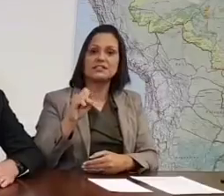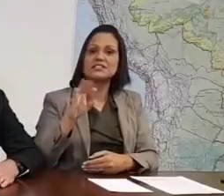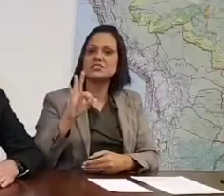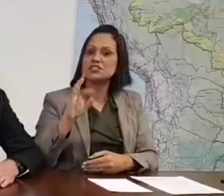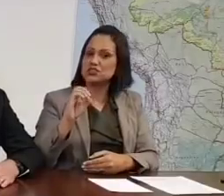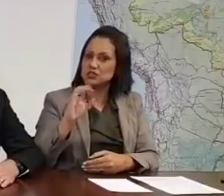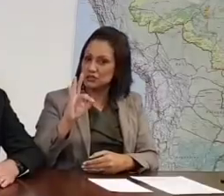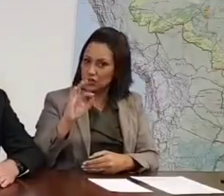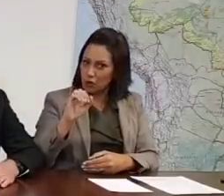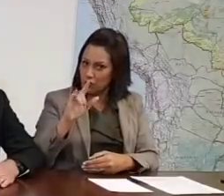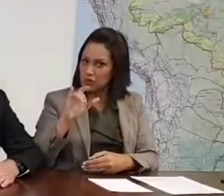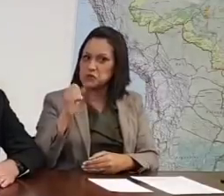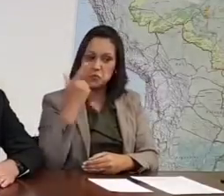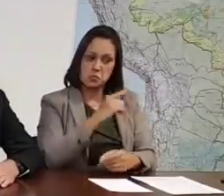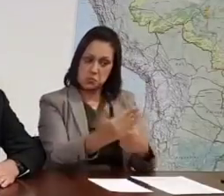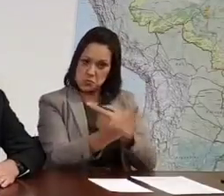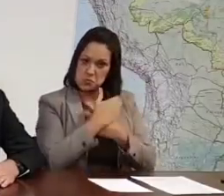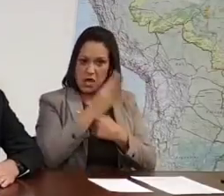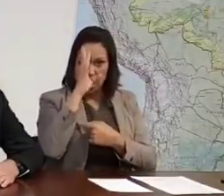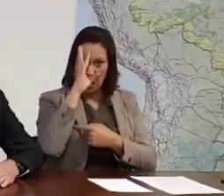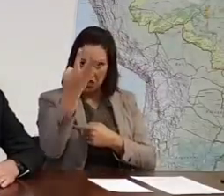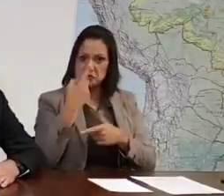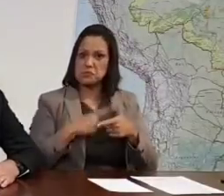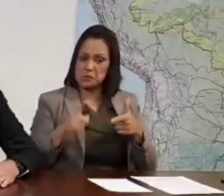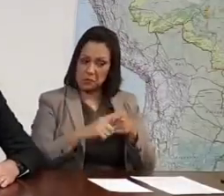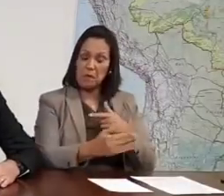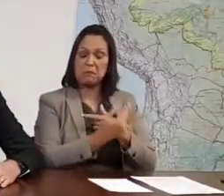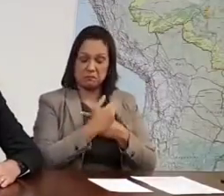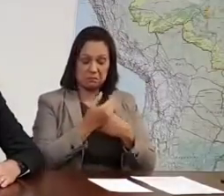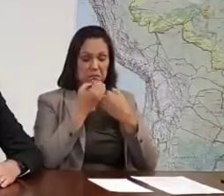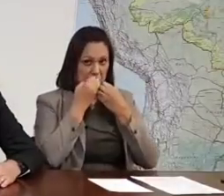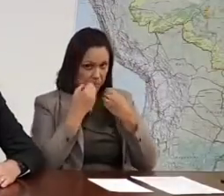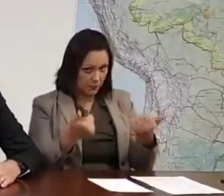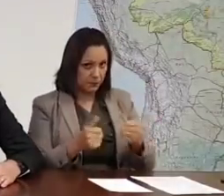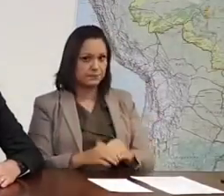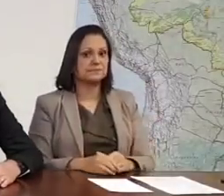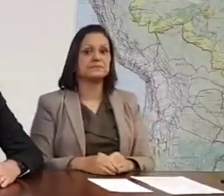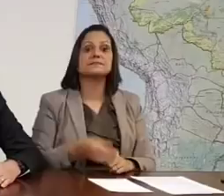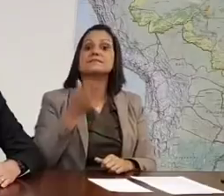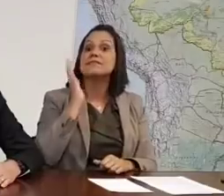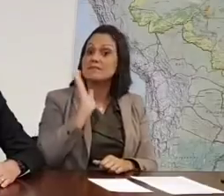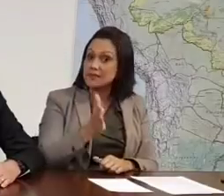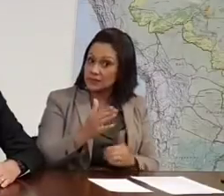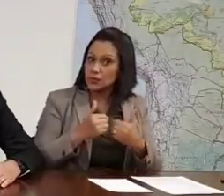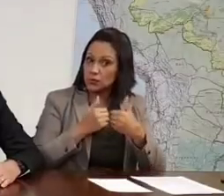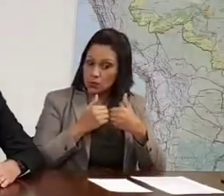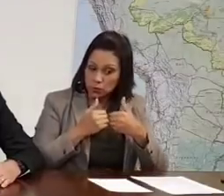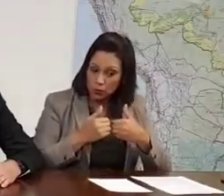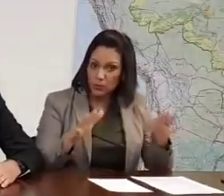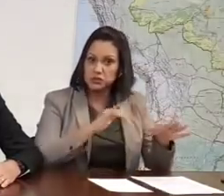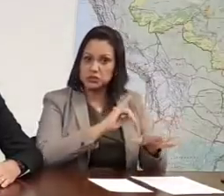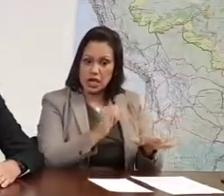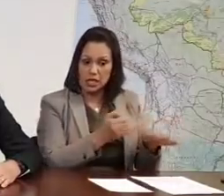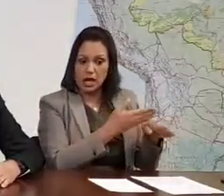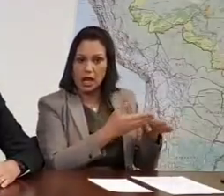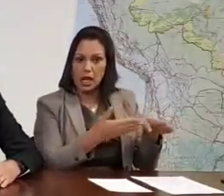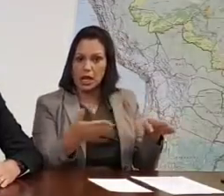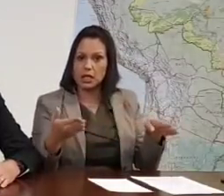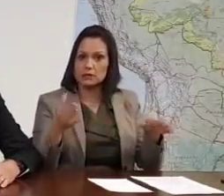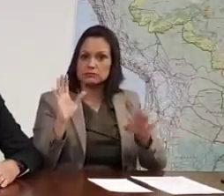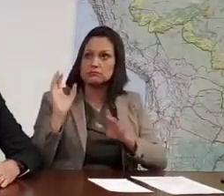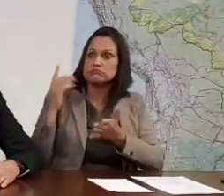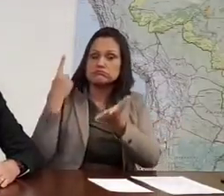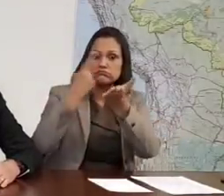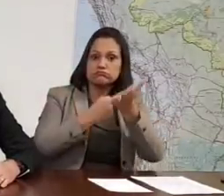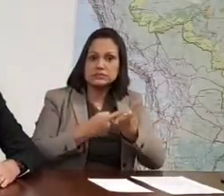ajudou a resolver essa situação também. E ele já instalou, né, desde o começo do ano, então, aproximadamente 3 mil pontos